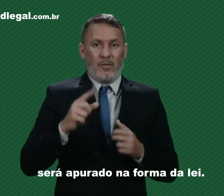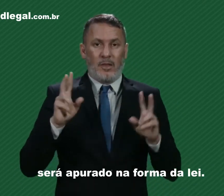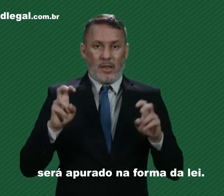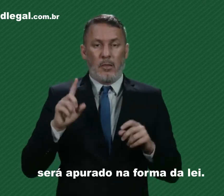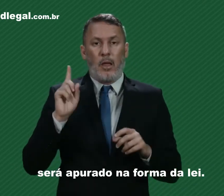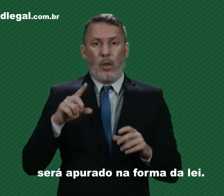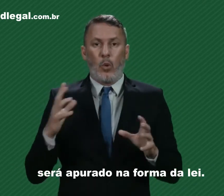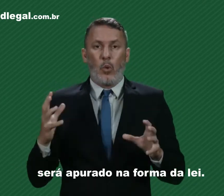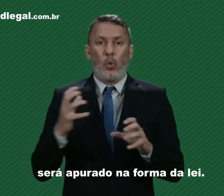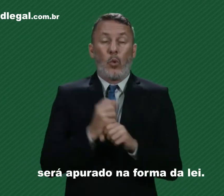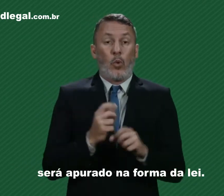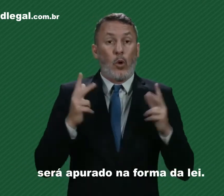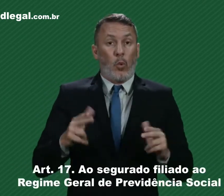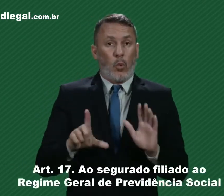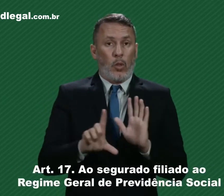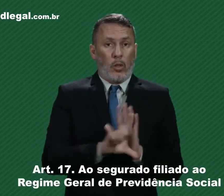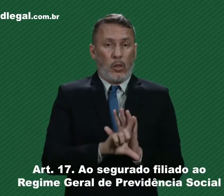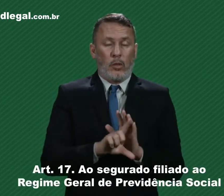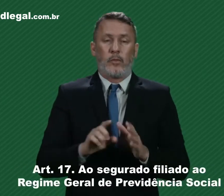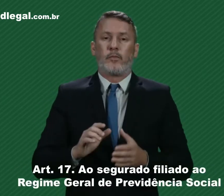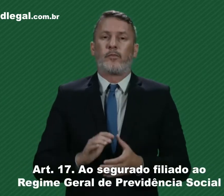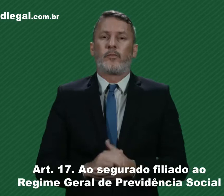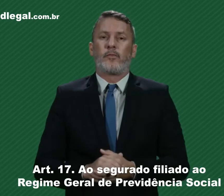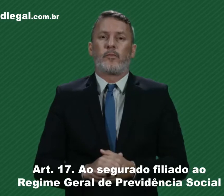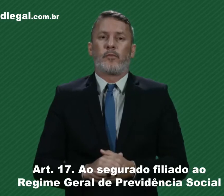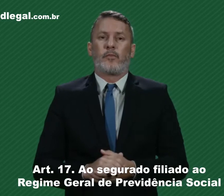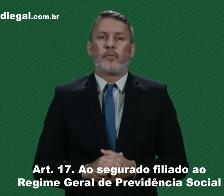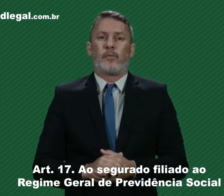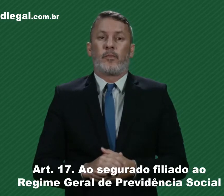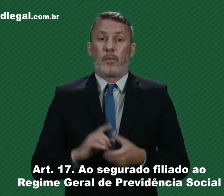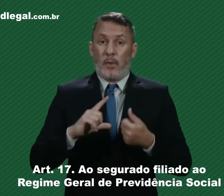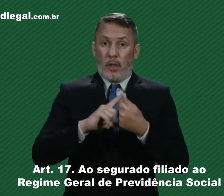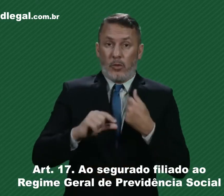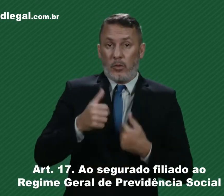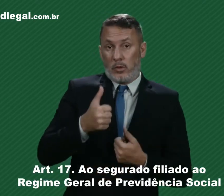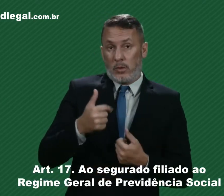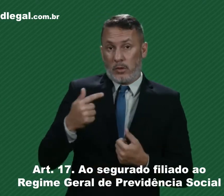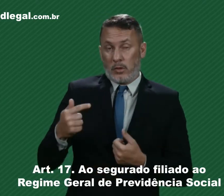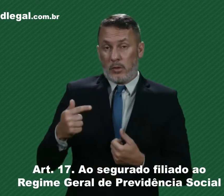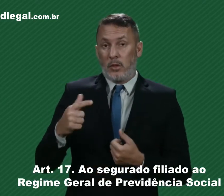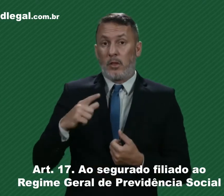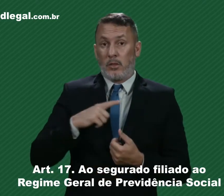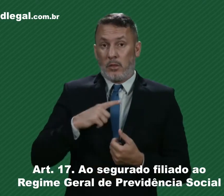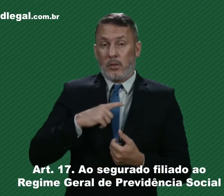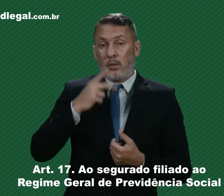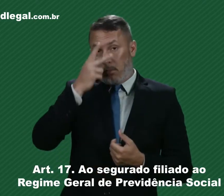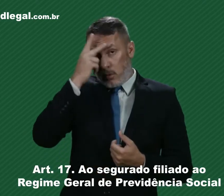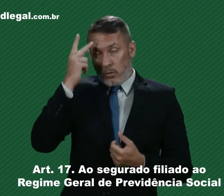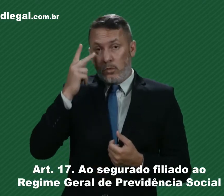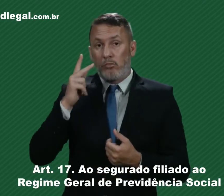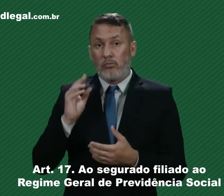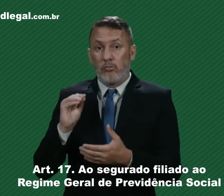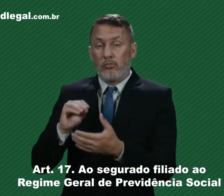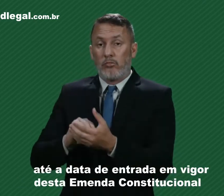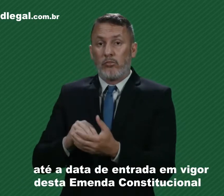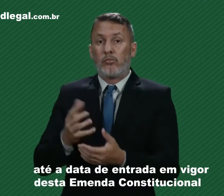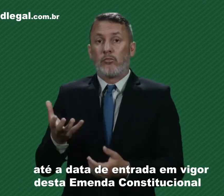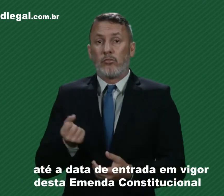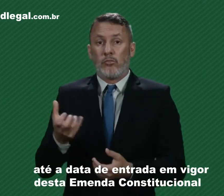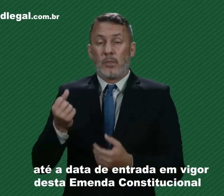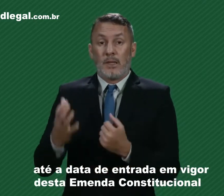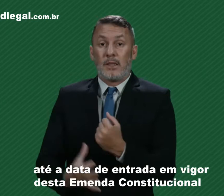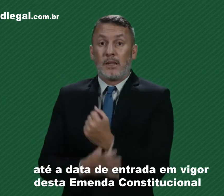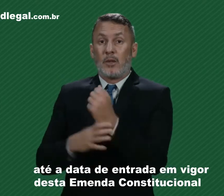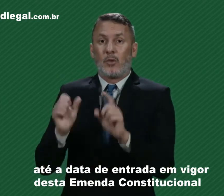será apurado na forma da lei. Artigo 17. Ao segurado filiado ao regime geral de previdência social